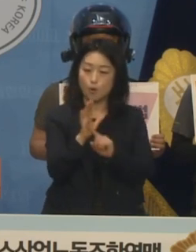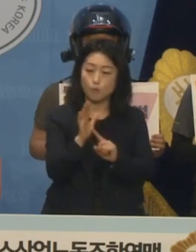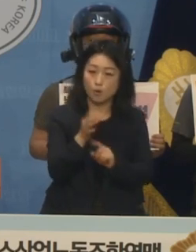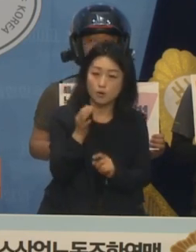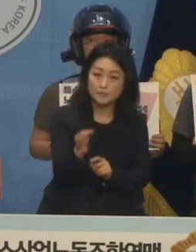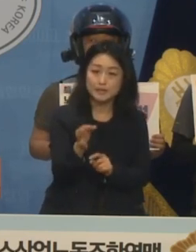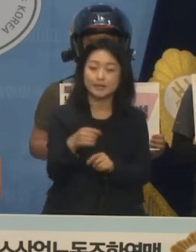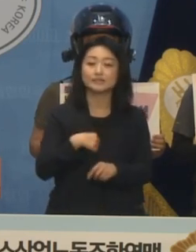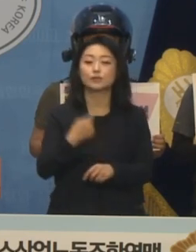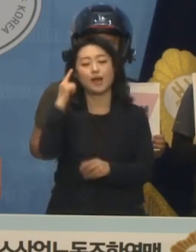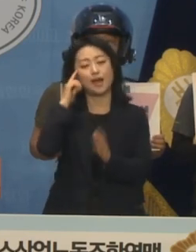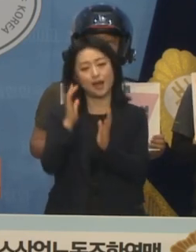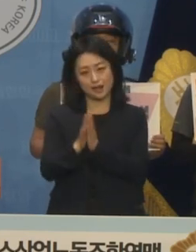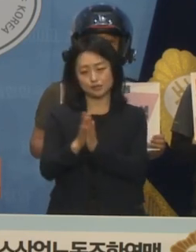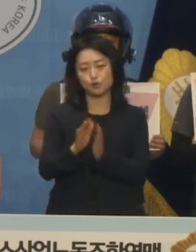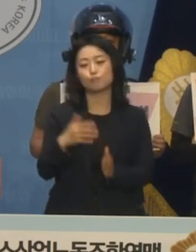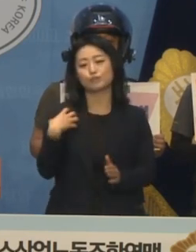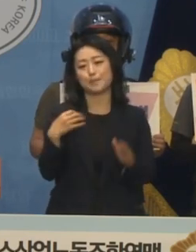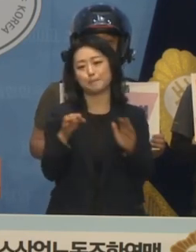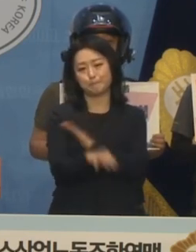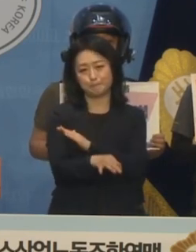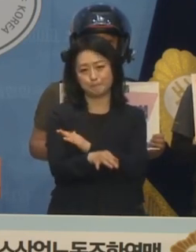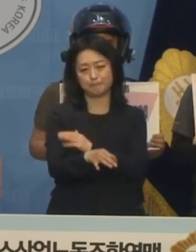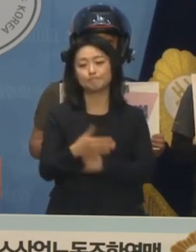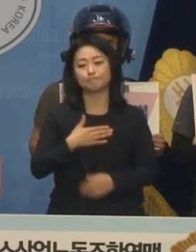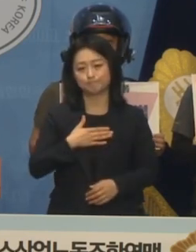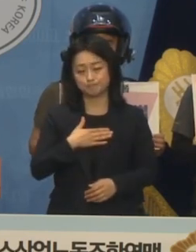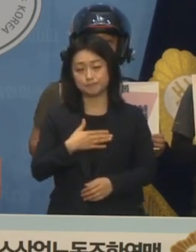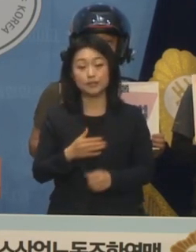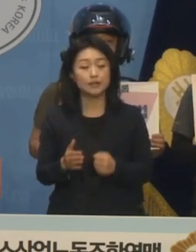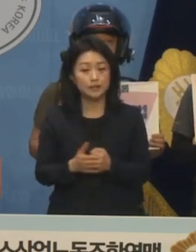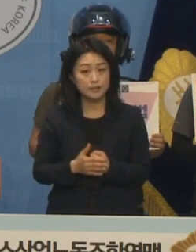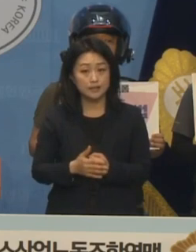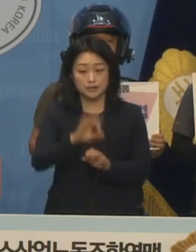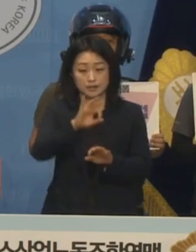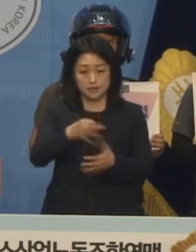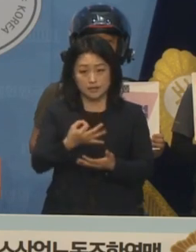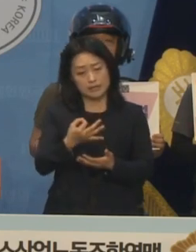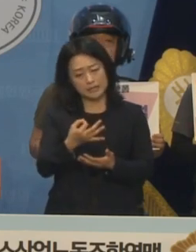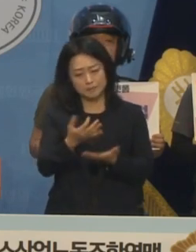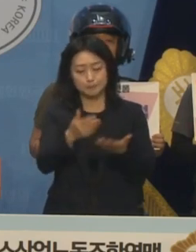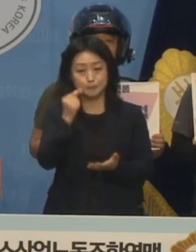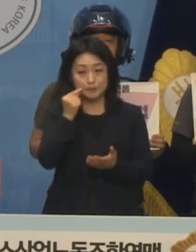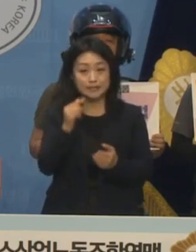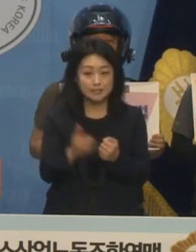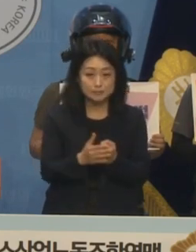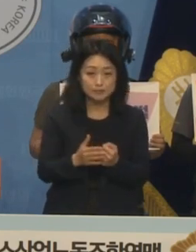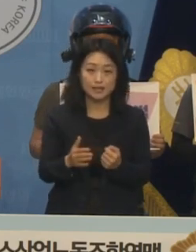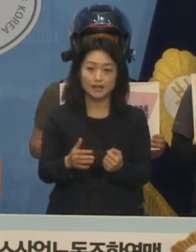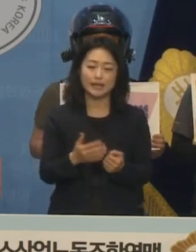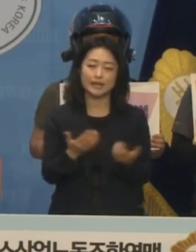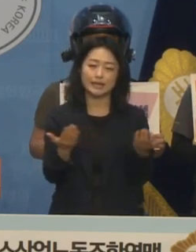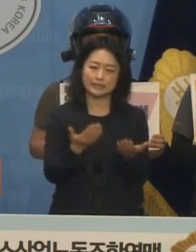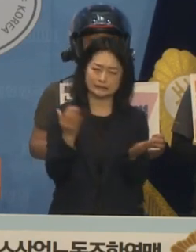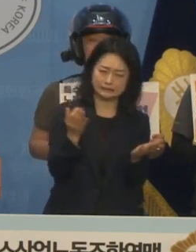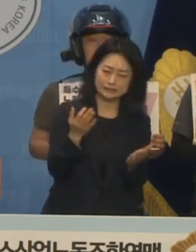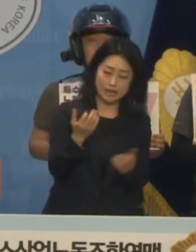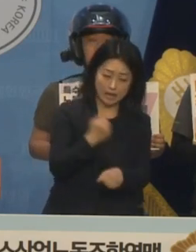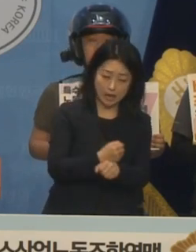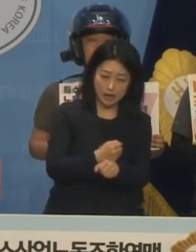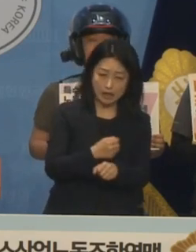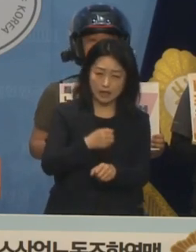못하고 있습니다. 통신비, 유류비뿐만 아니라 업종별로 중개수수료, 프로그램 사용료, 학교시설물 이용비용,